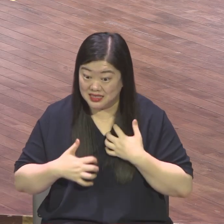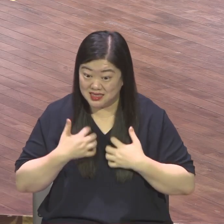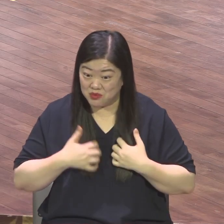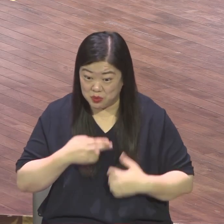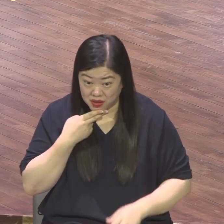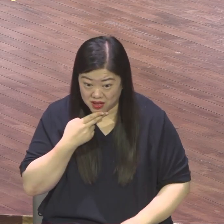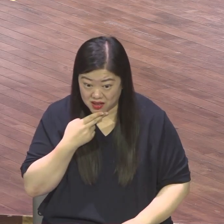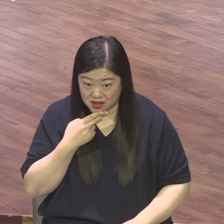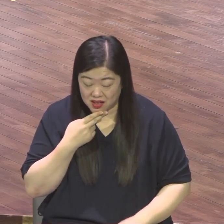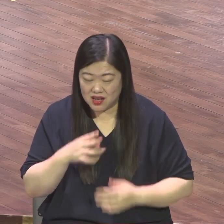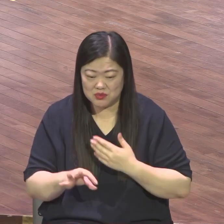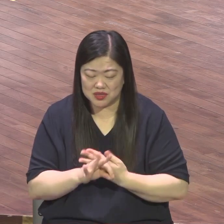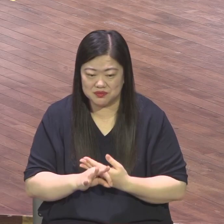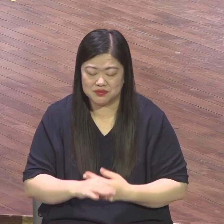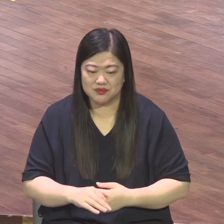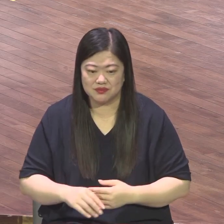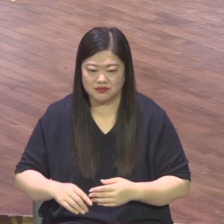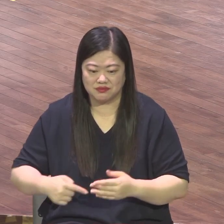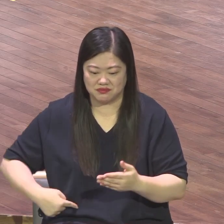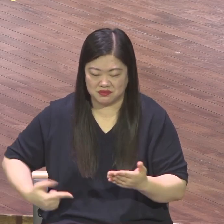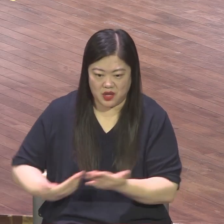됩니다.